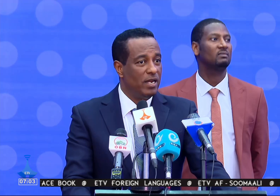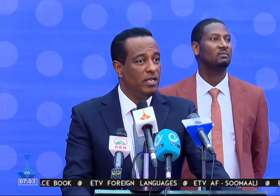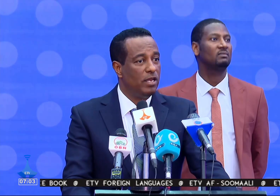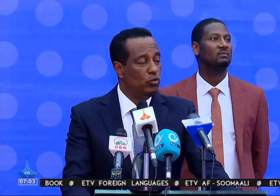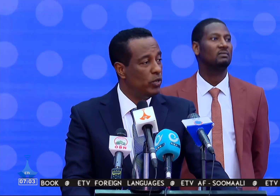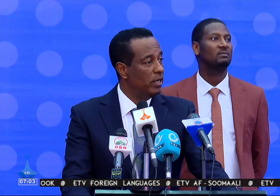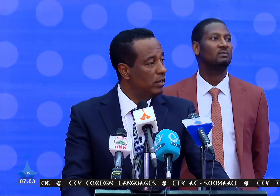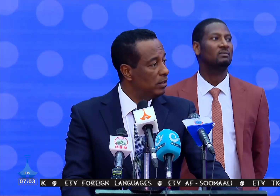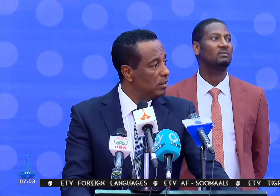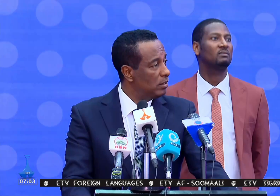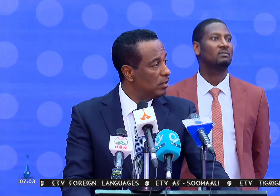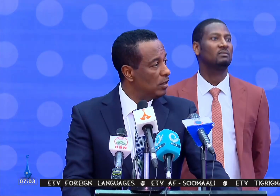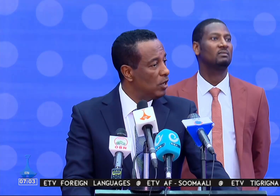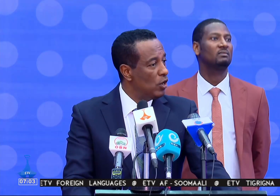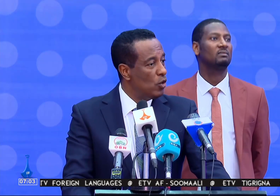መዳሊ ሄዱዳን